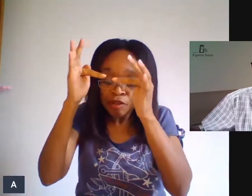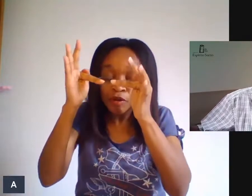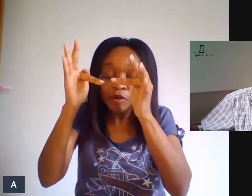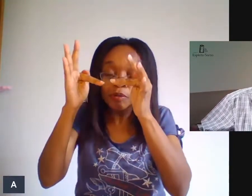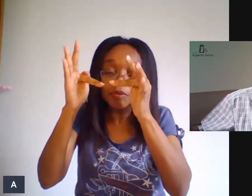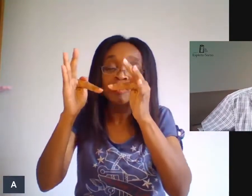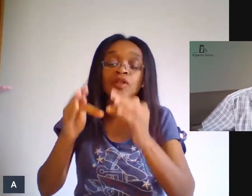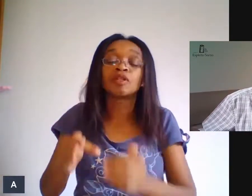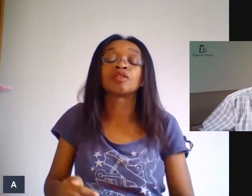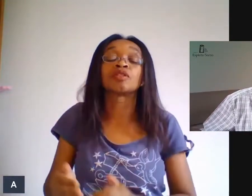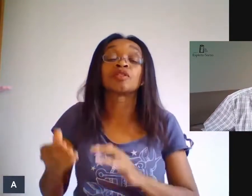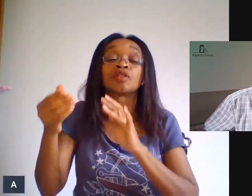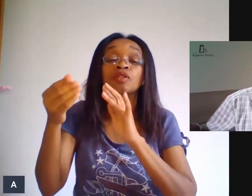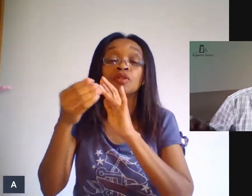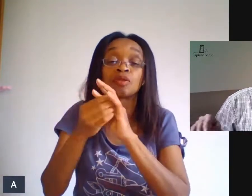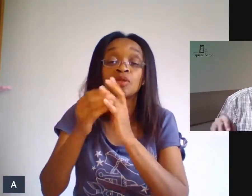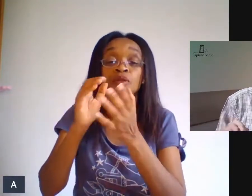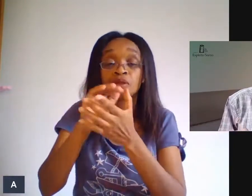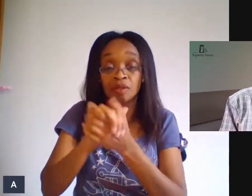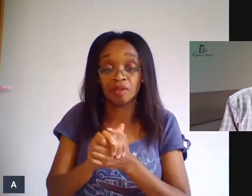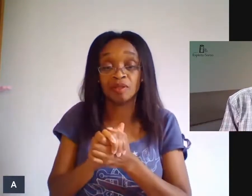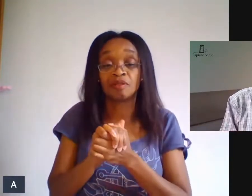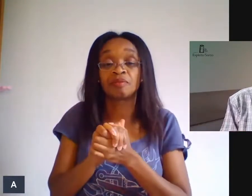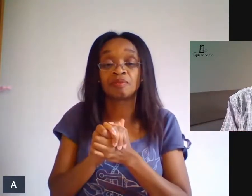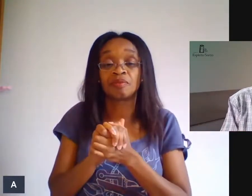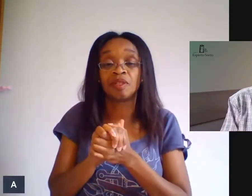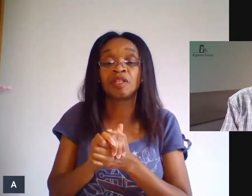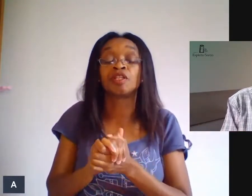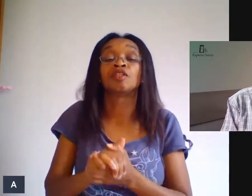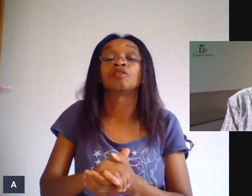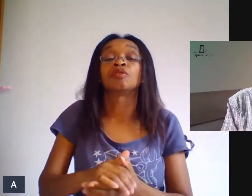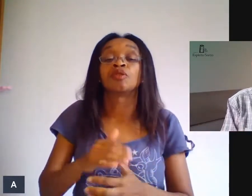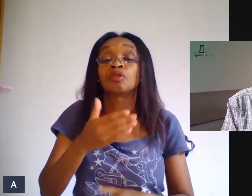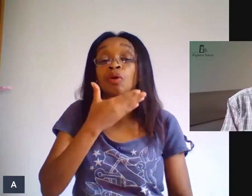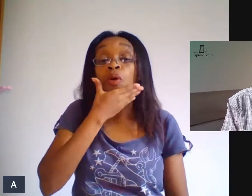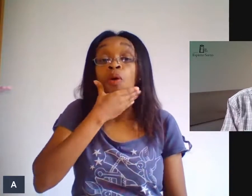esposos e de pais. Quando dois